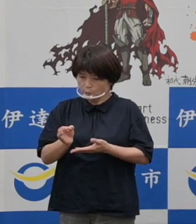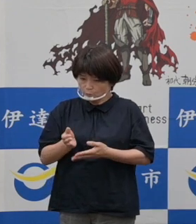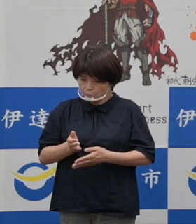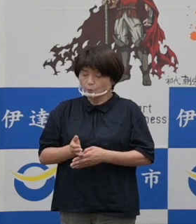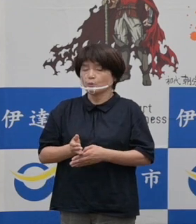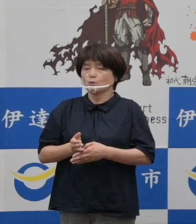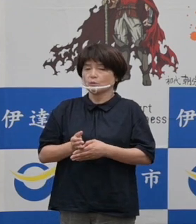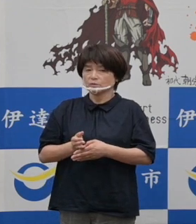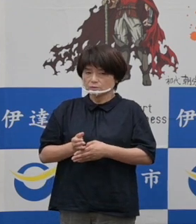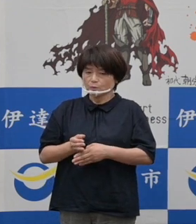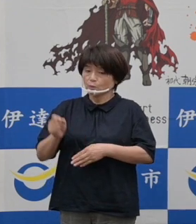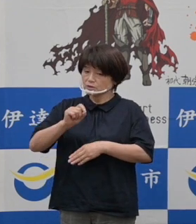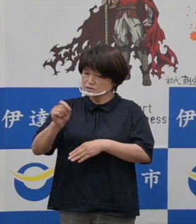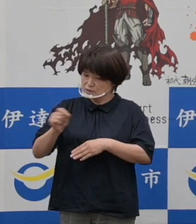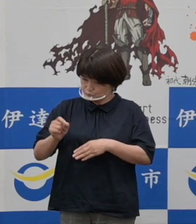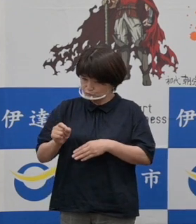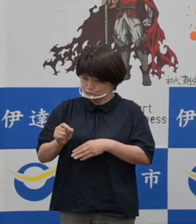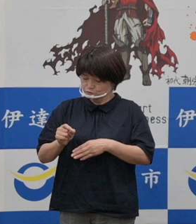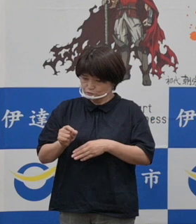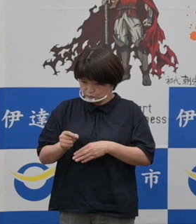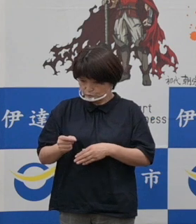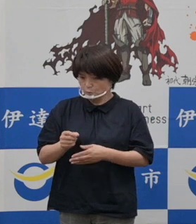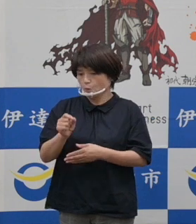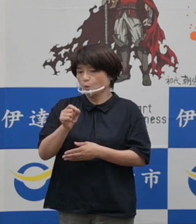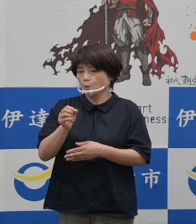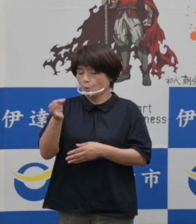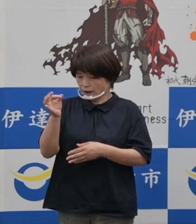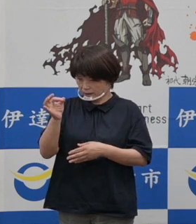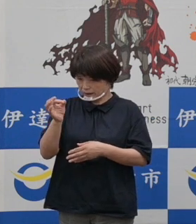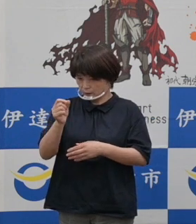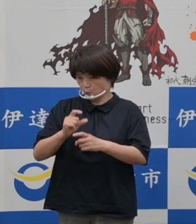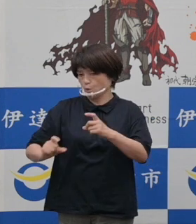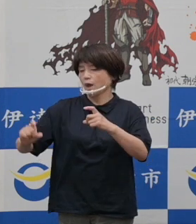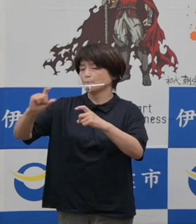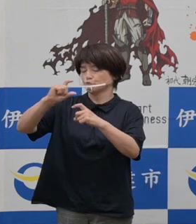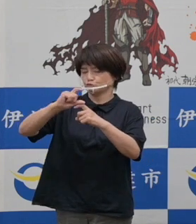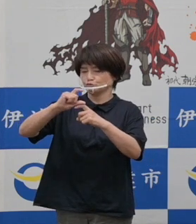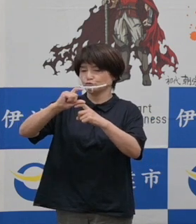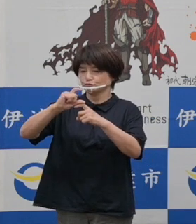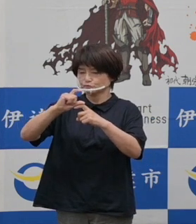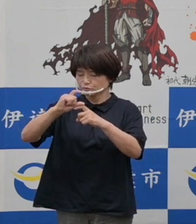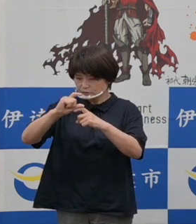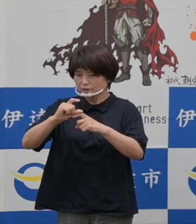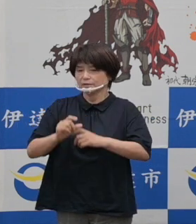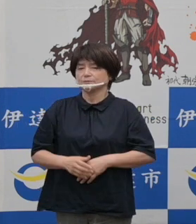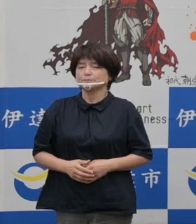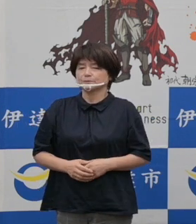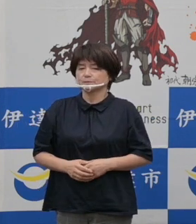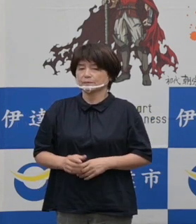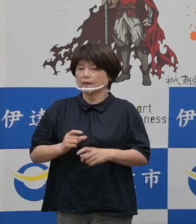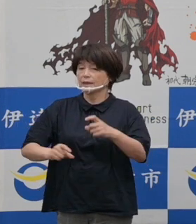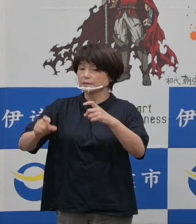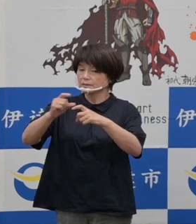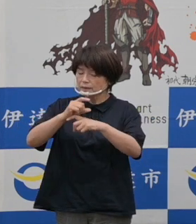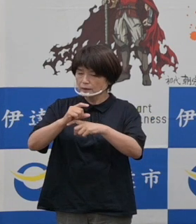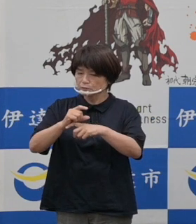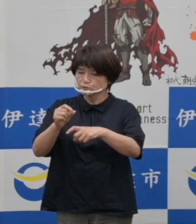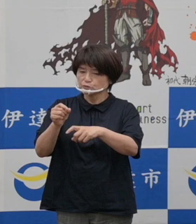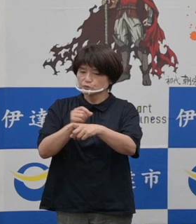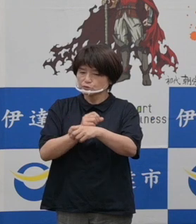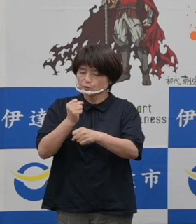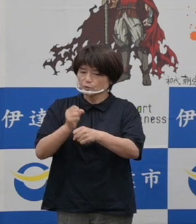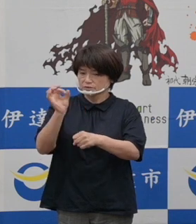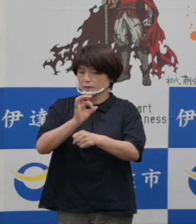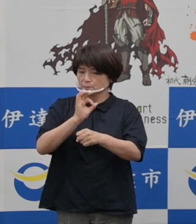事務業務にかかる費用を増額といたします。さらなる特産品 PR だ